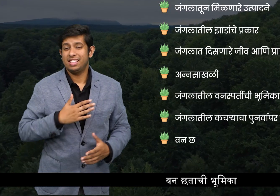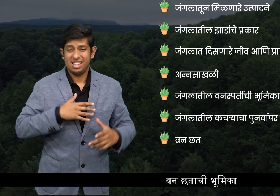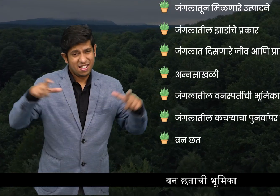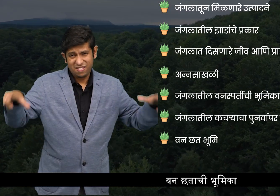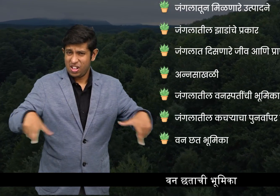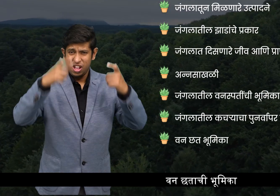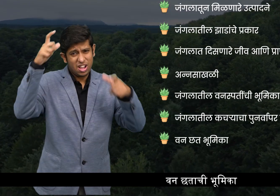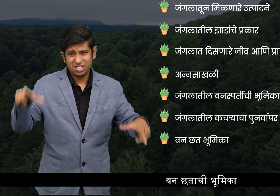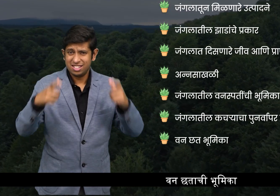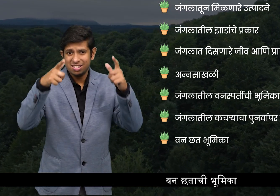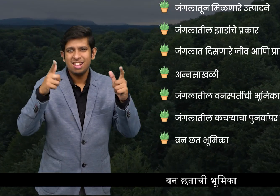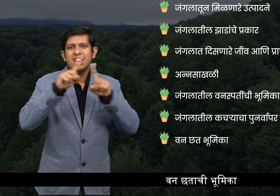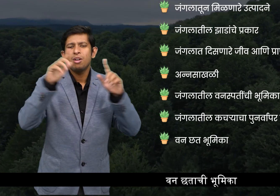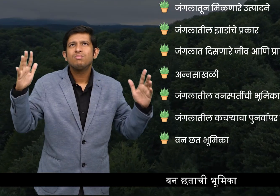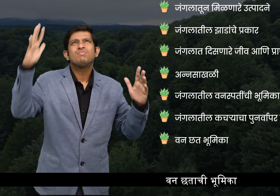वनछताची भूमिका,